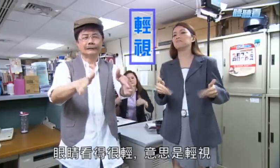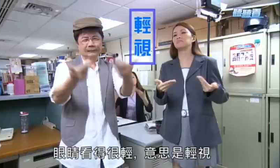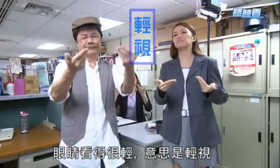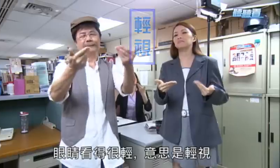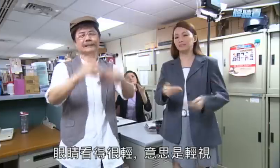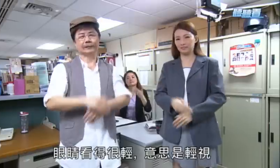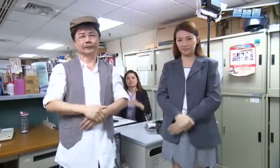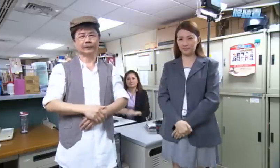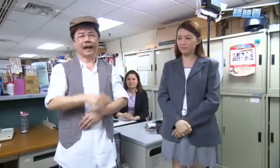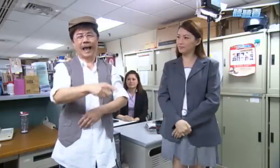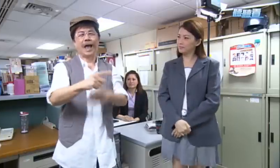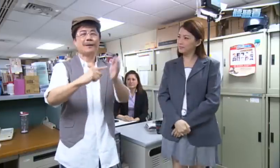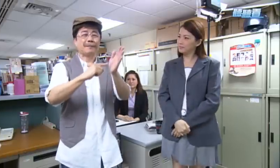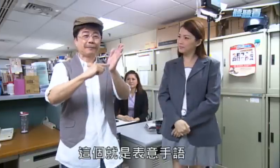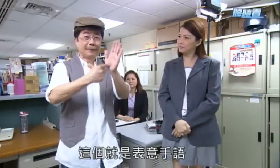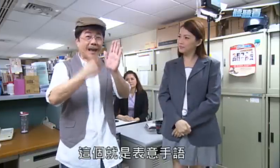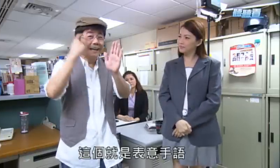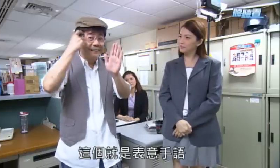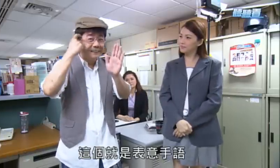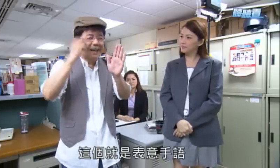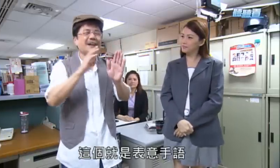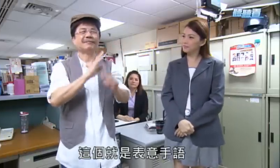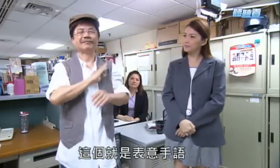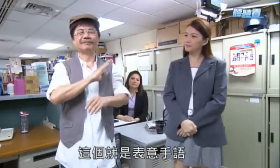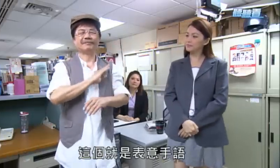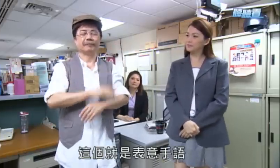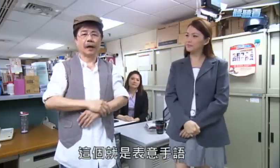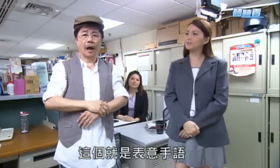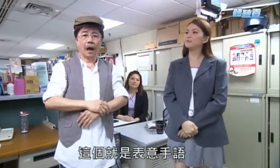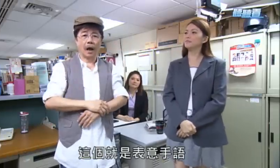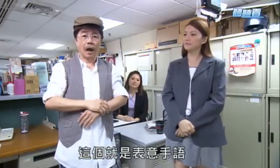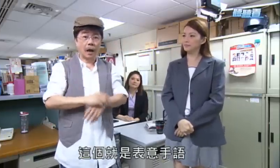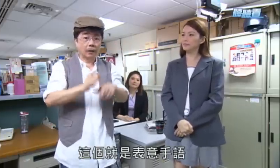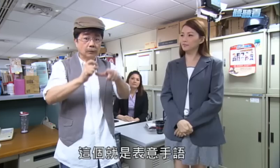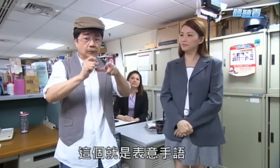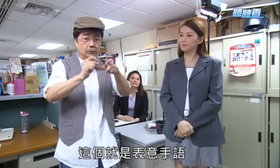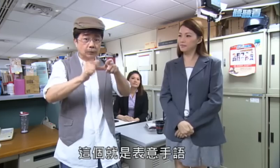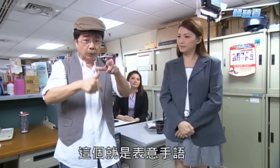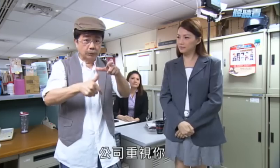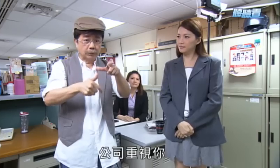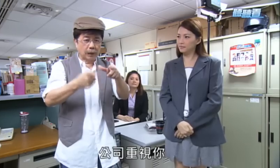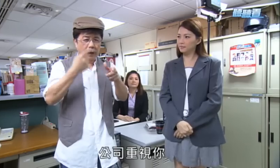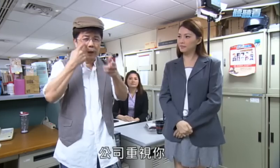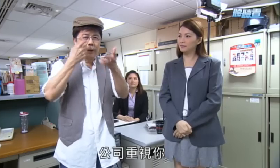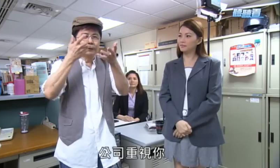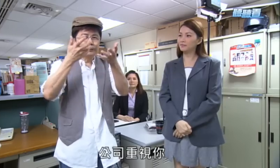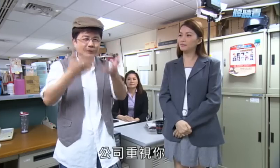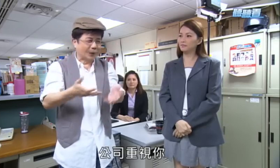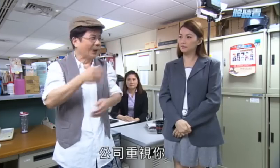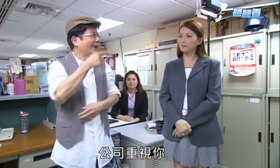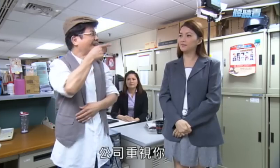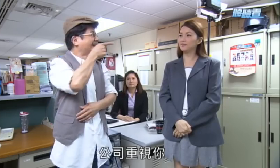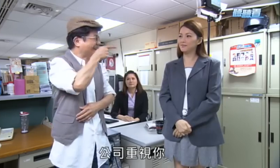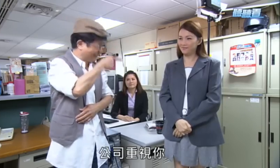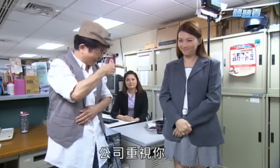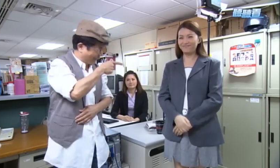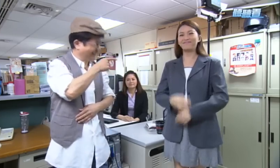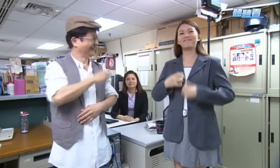视。 这个呢，就是表意手语。公司啊，重视你，啊，